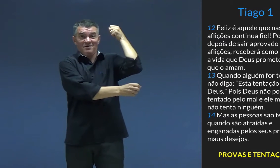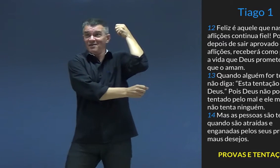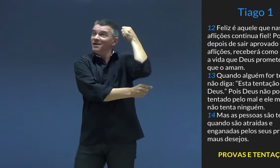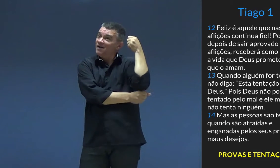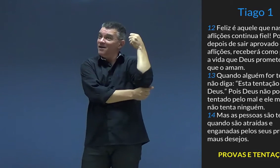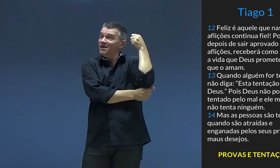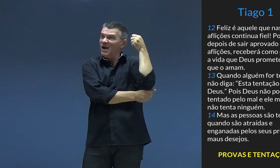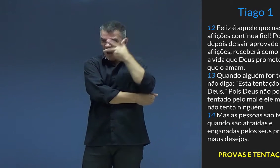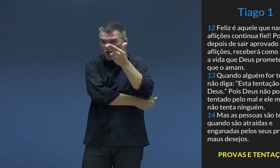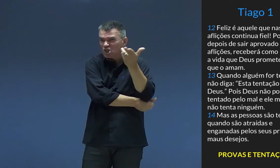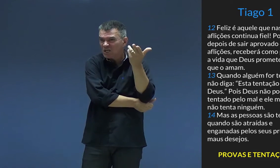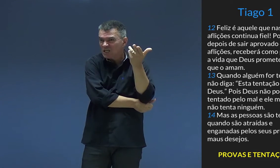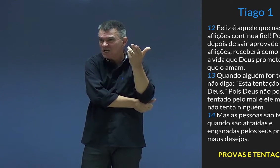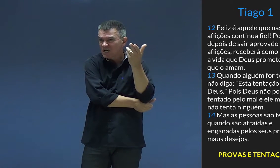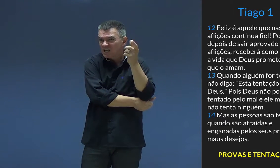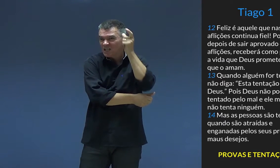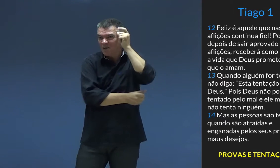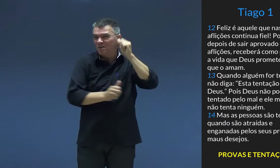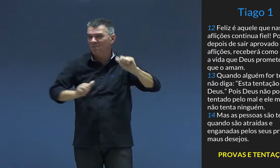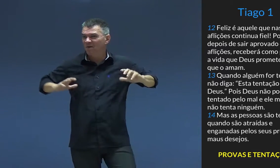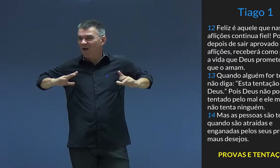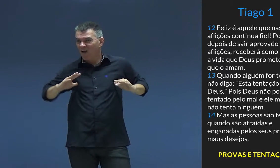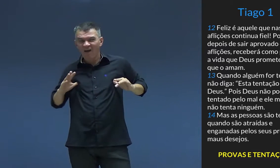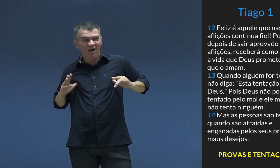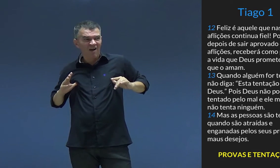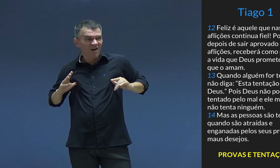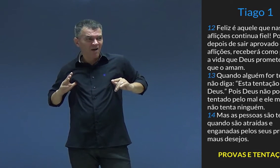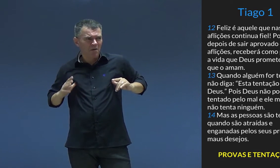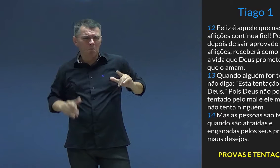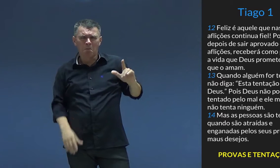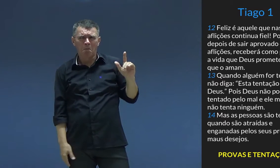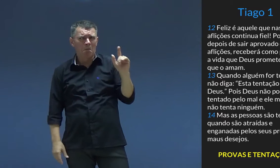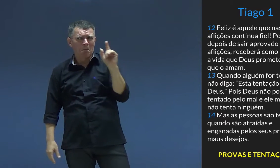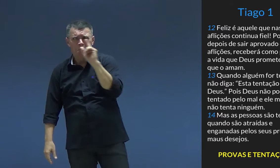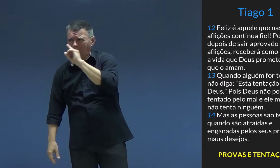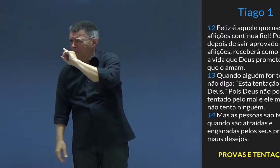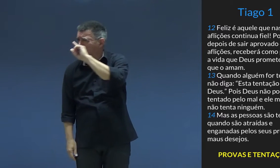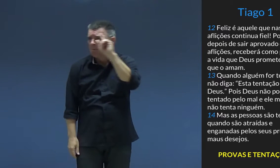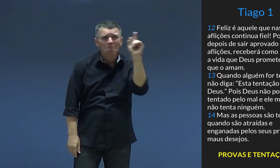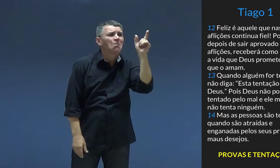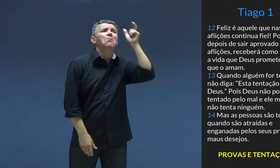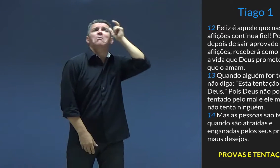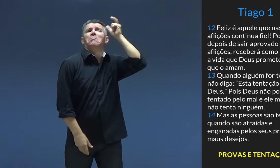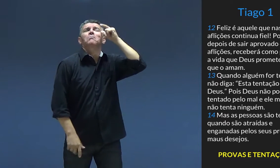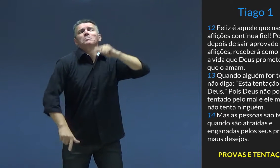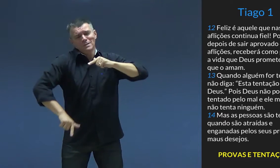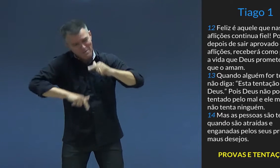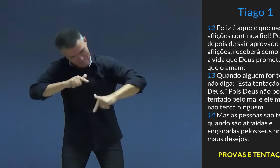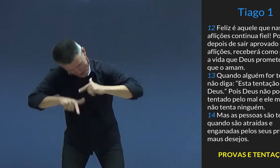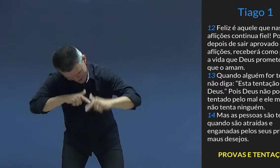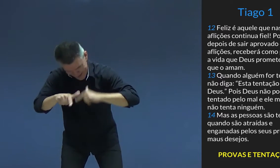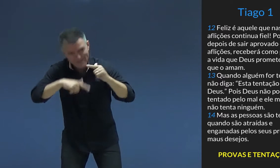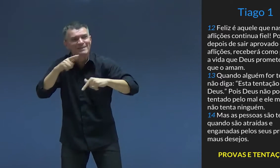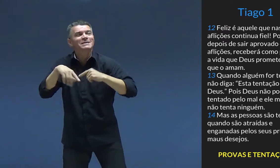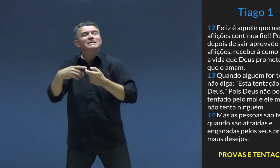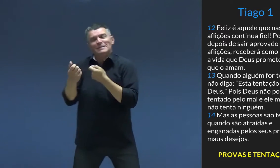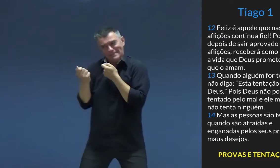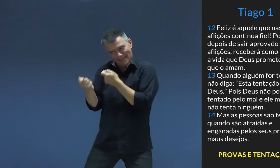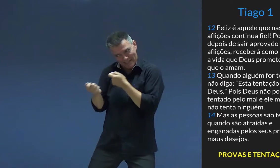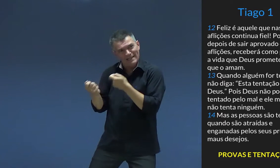lá, fugado, né? Não é verdade? Vocês acham que é assim? Não. O diabo está trabalhando. Ele